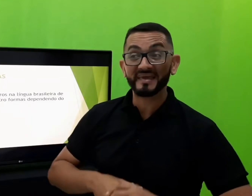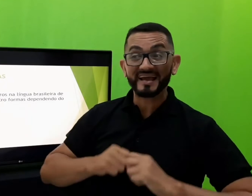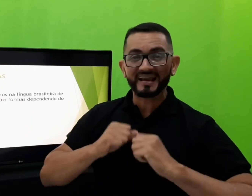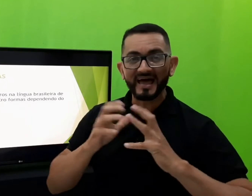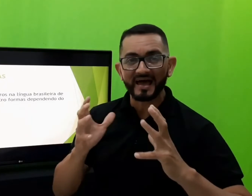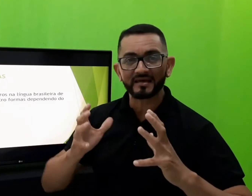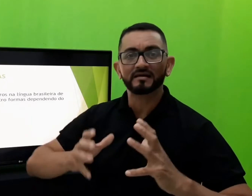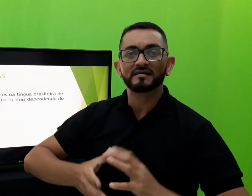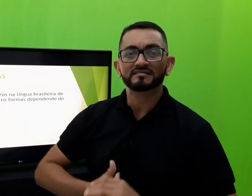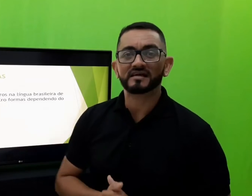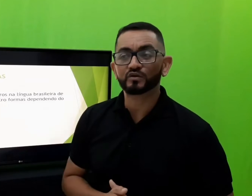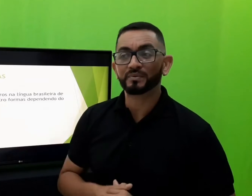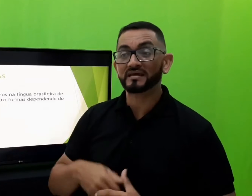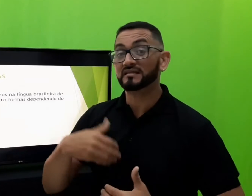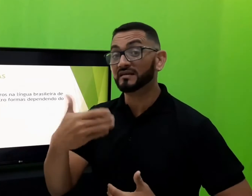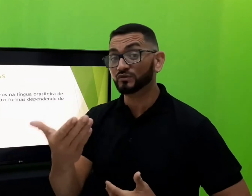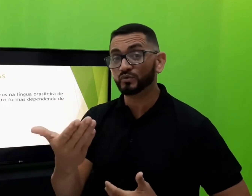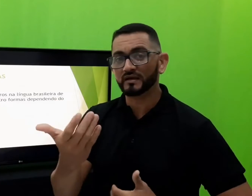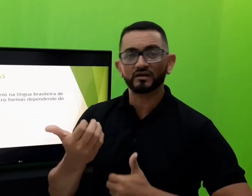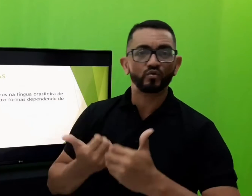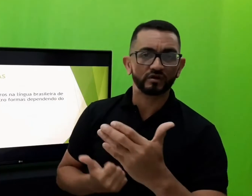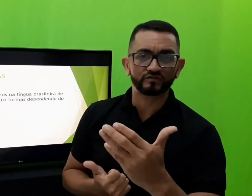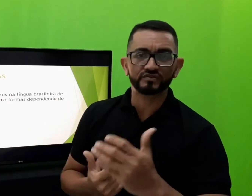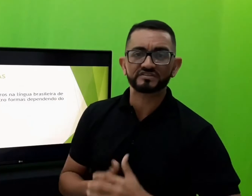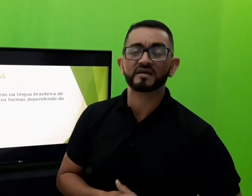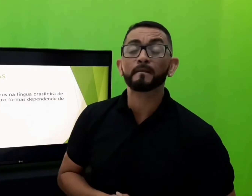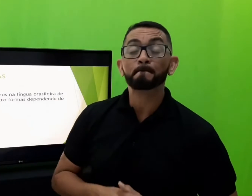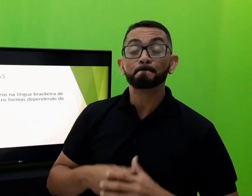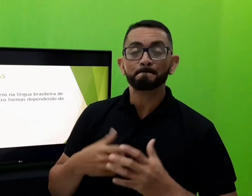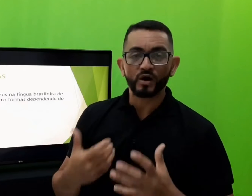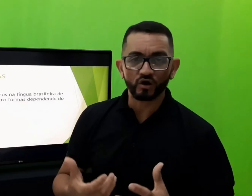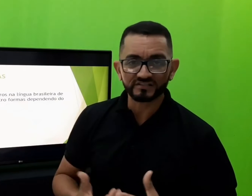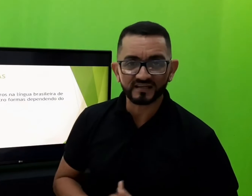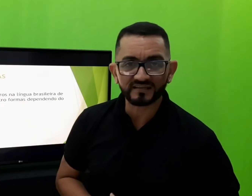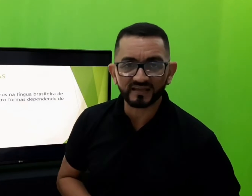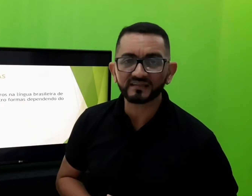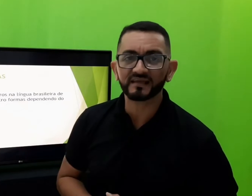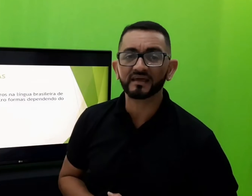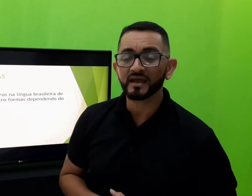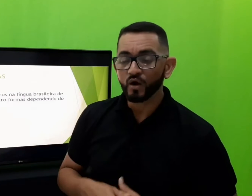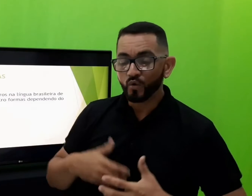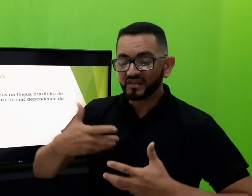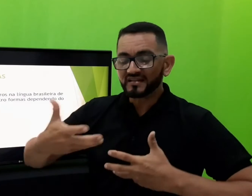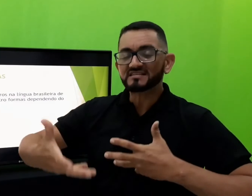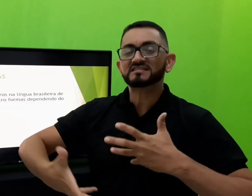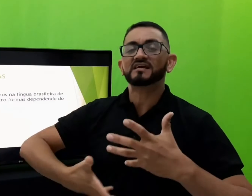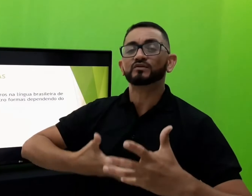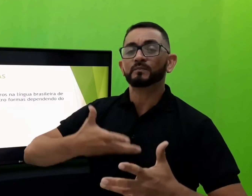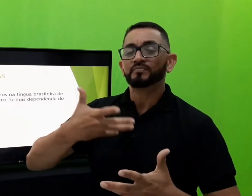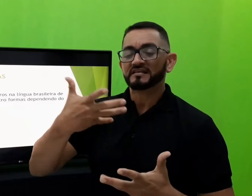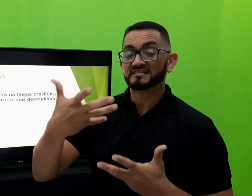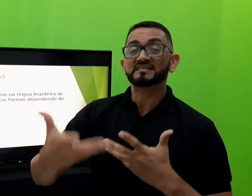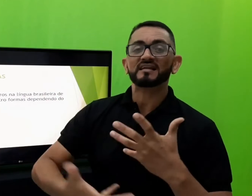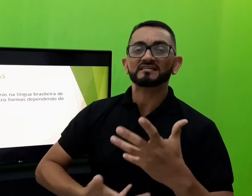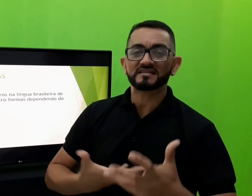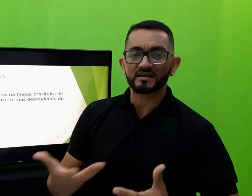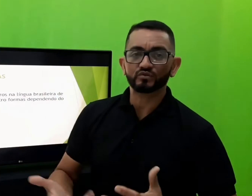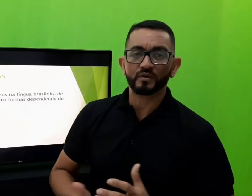bem clara, certo? Para que tanto ele quanto você possa entender o que está sendo sinalizado no